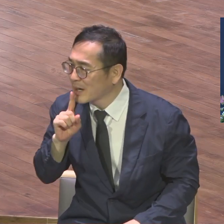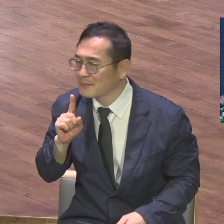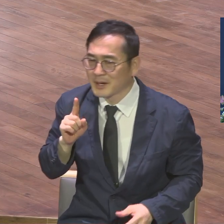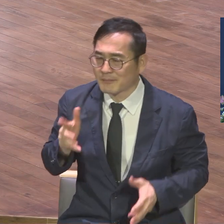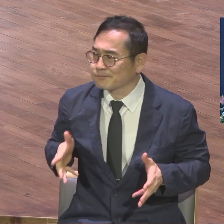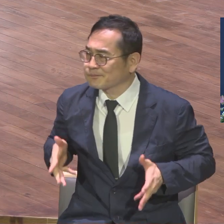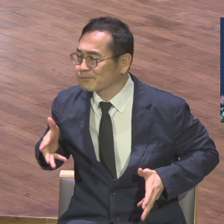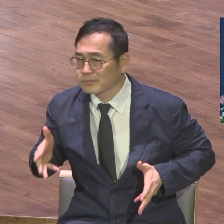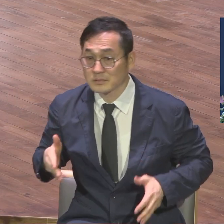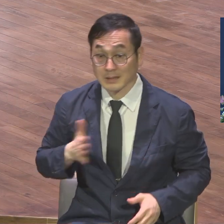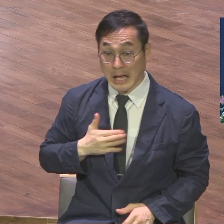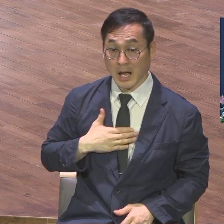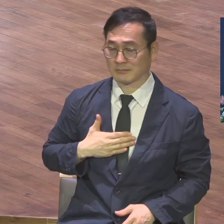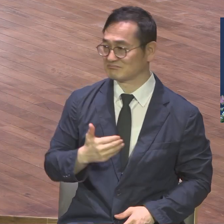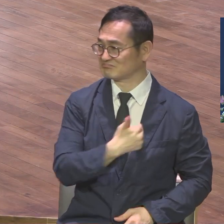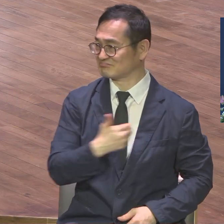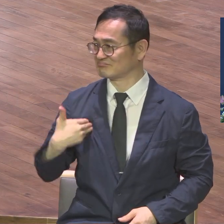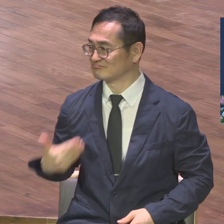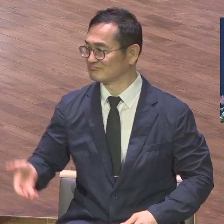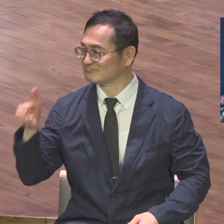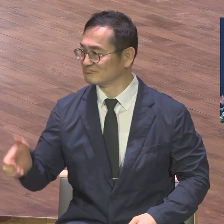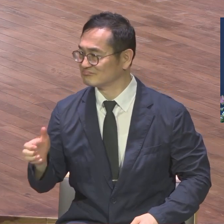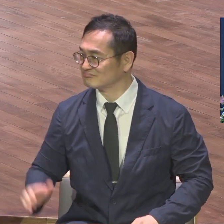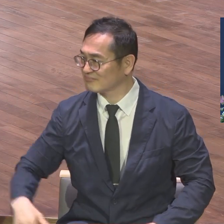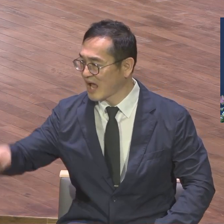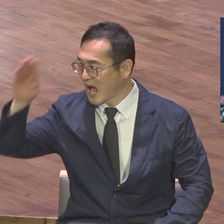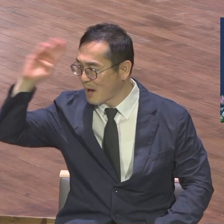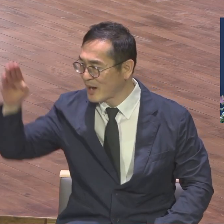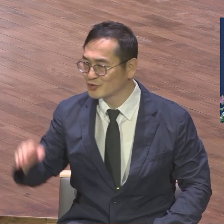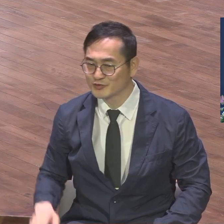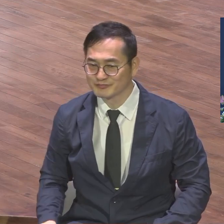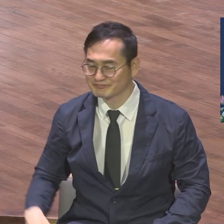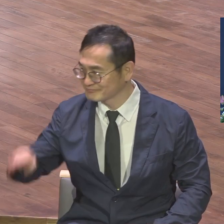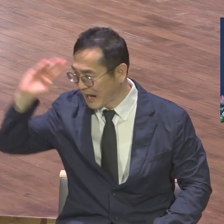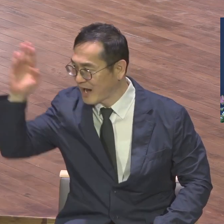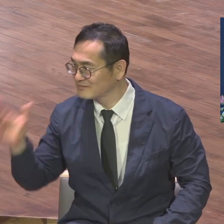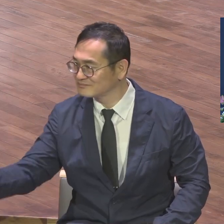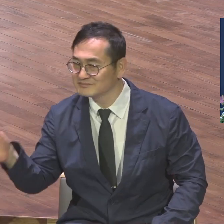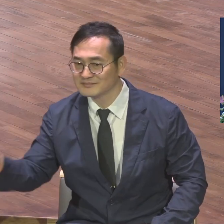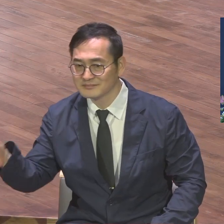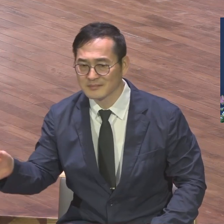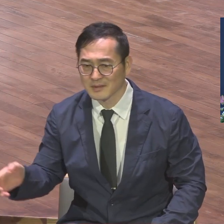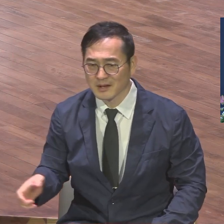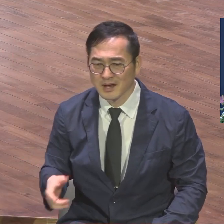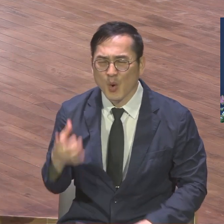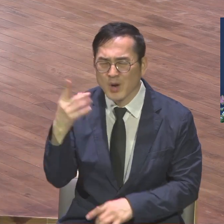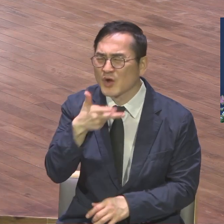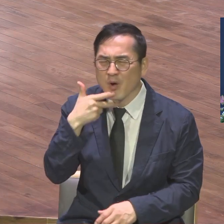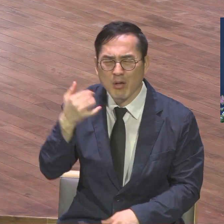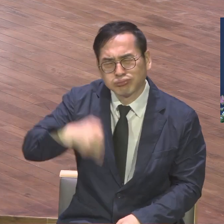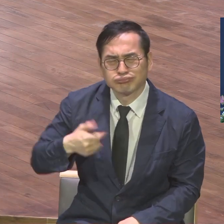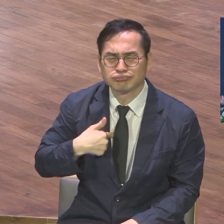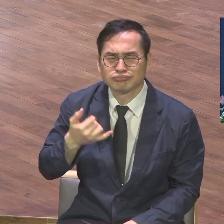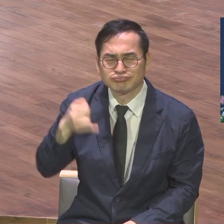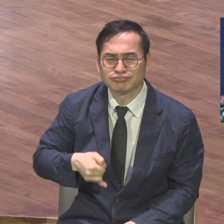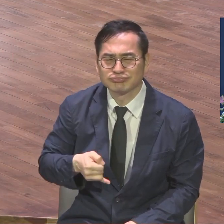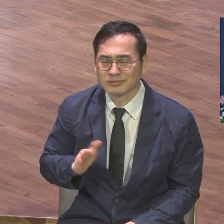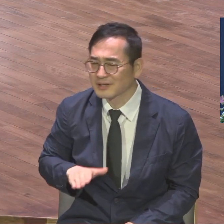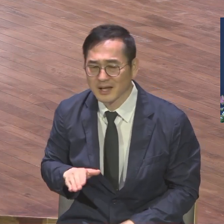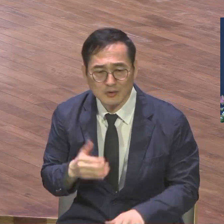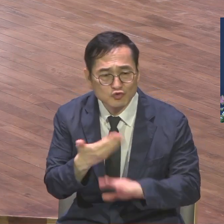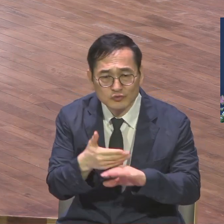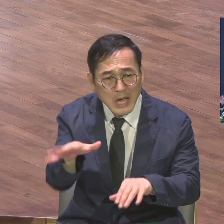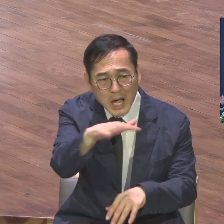영어도 못한 내가 말이에요. 이 말 한마디 하는 게 얼마나 부담스럽고 무거운지. 아무도 입을 안